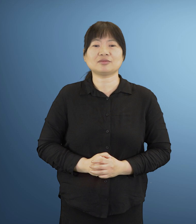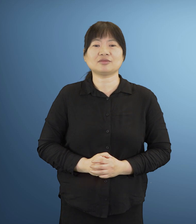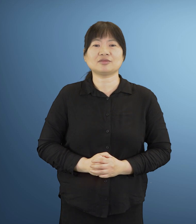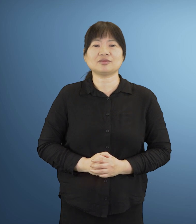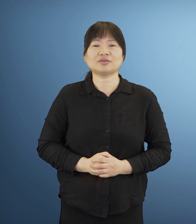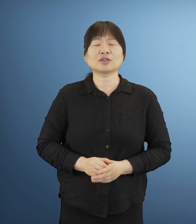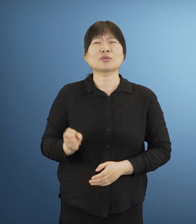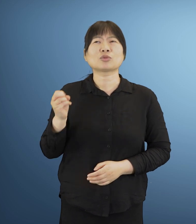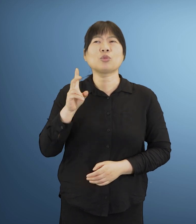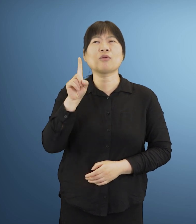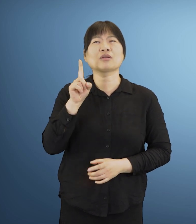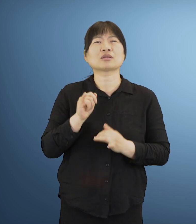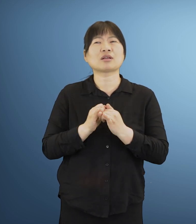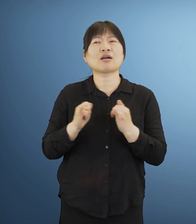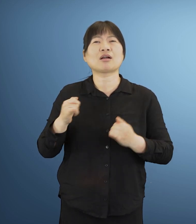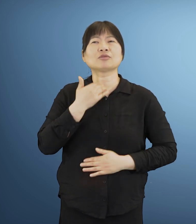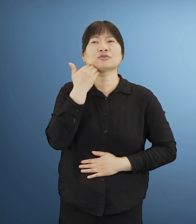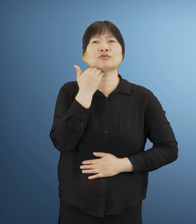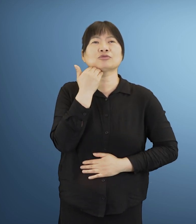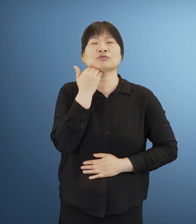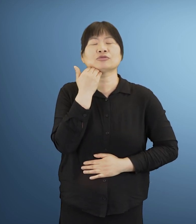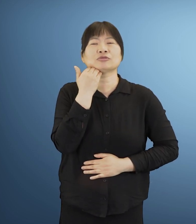게다가 한 명은 또